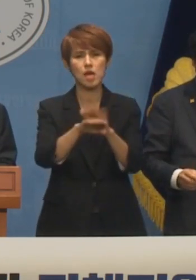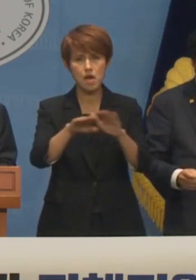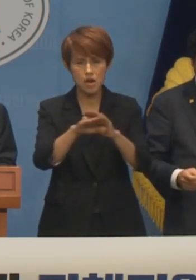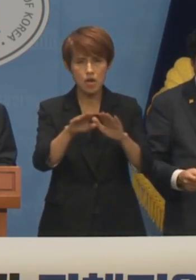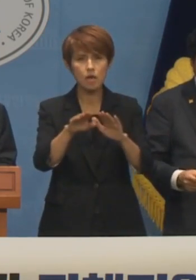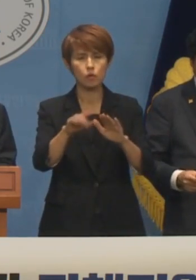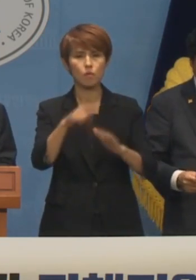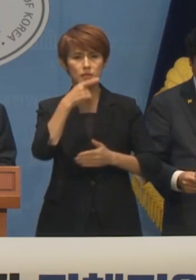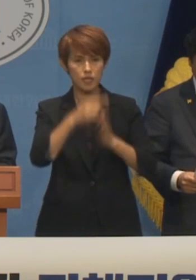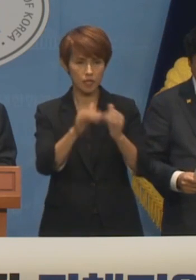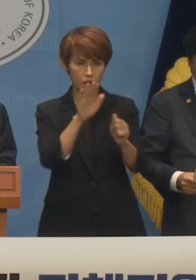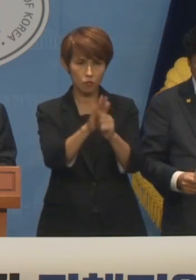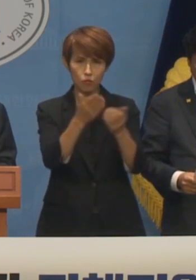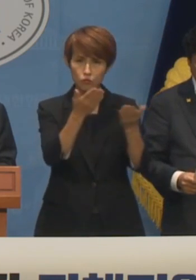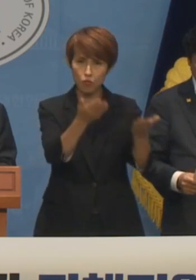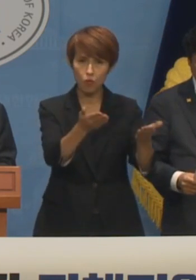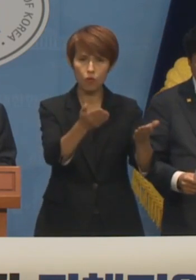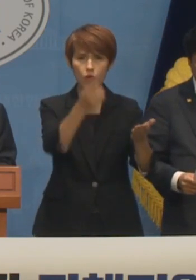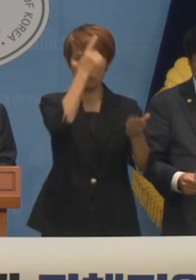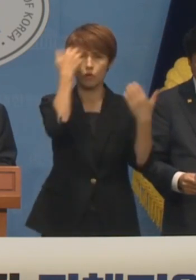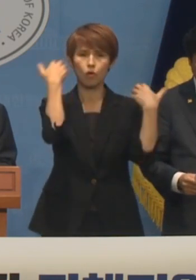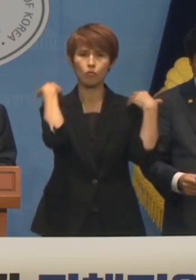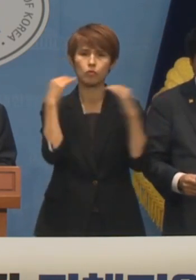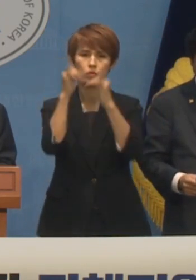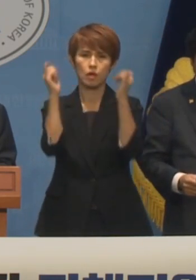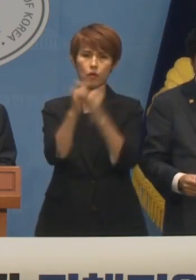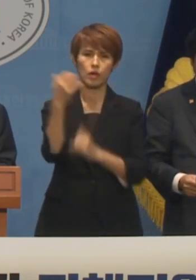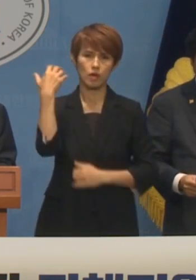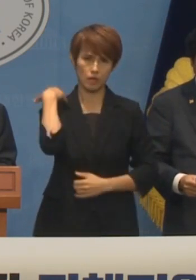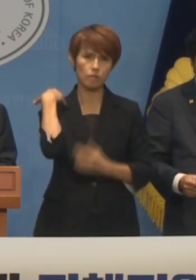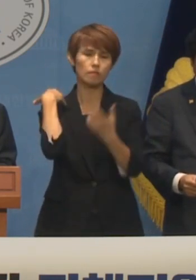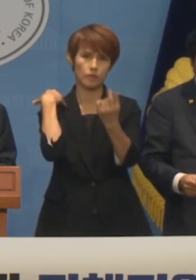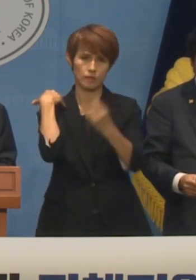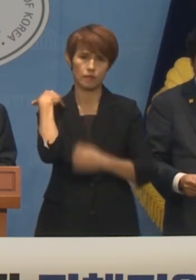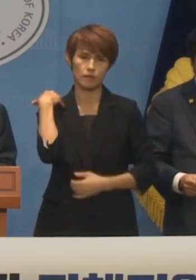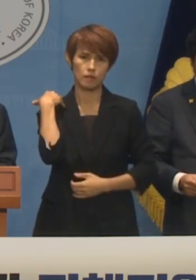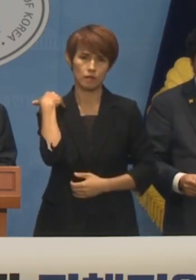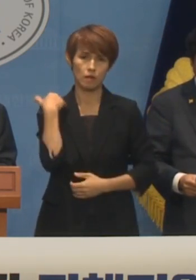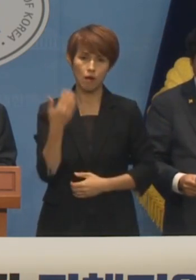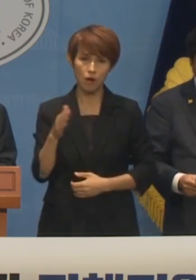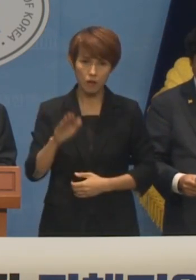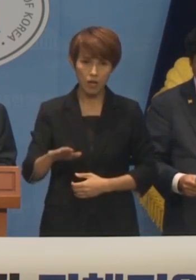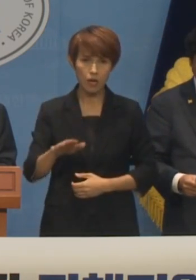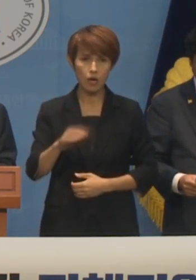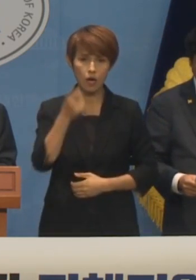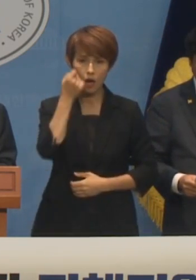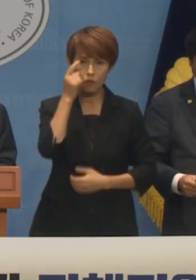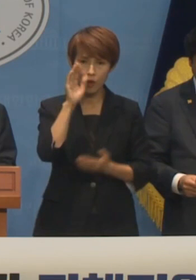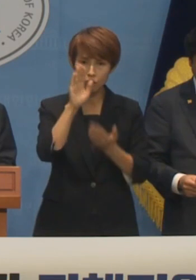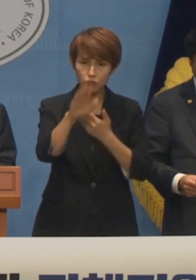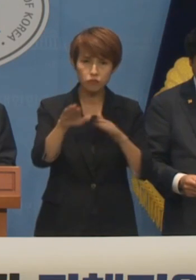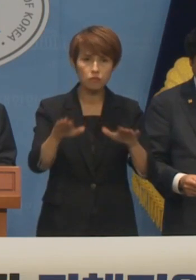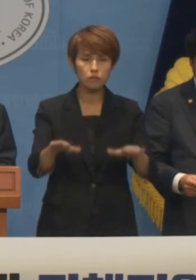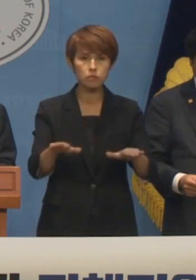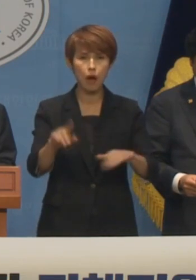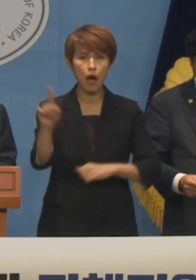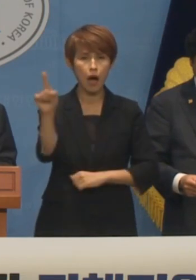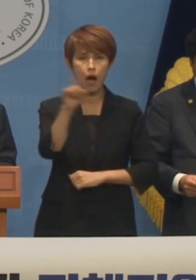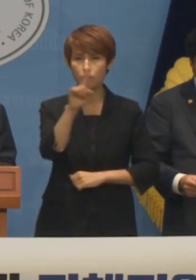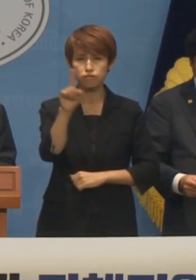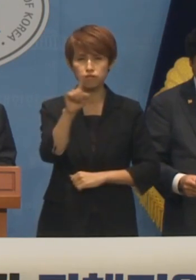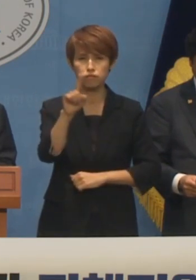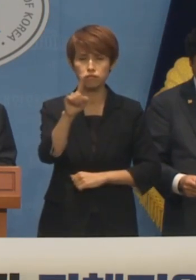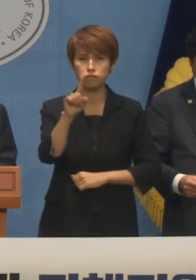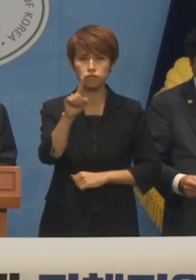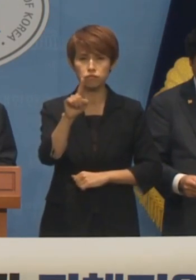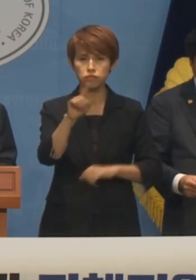피해자들을 지원하는 것은 국가와 사회의 의무이다. 하지만 참사 한 달이 지나는 동안 어떤 것도